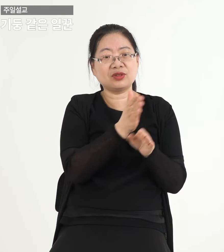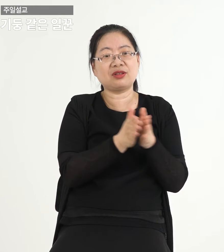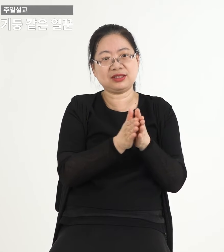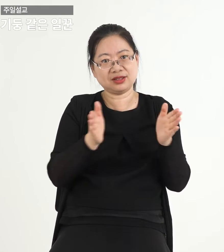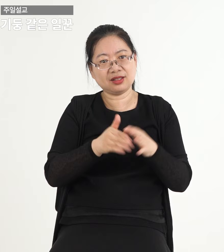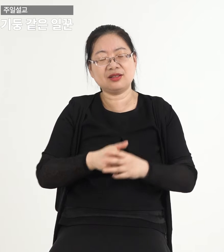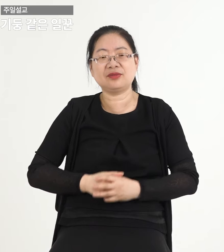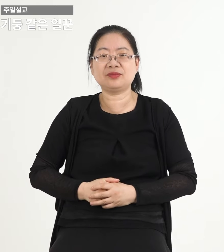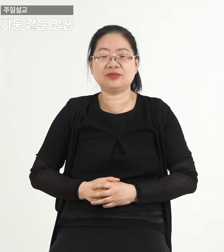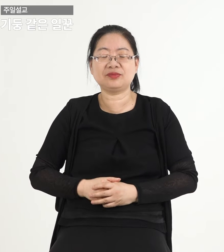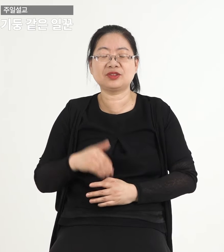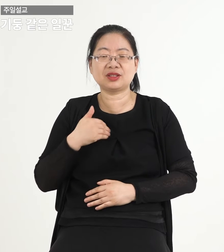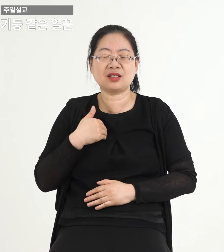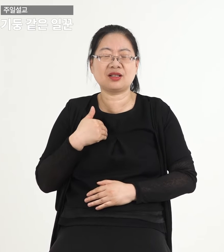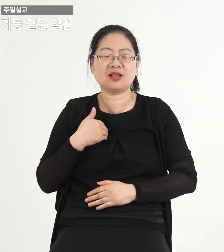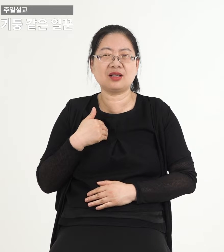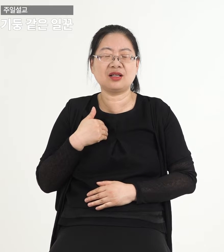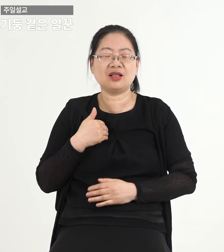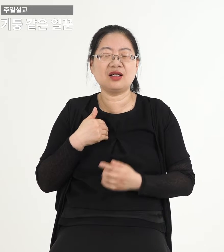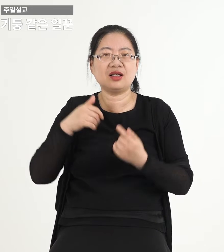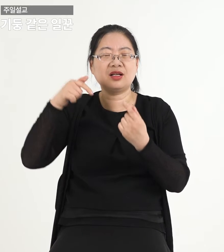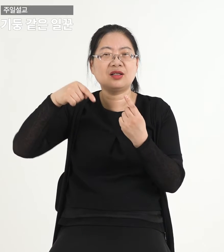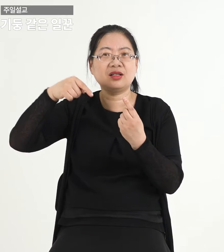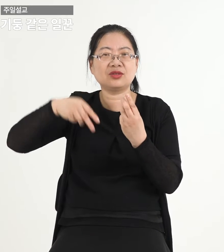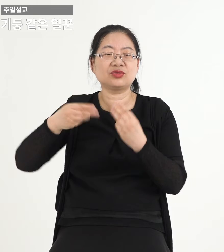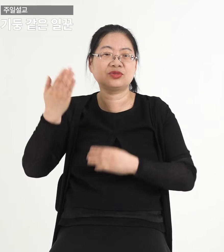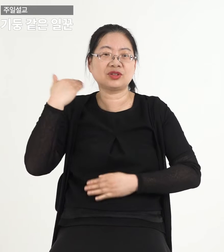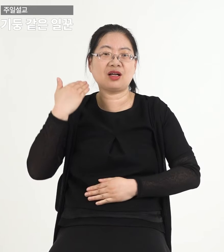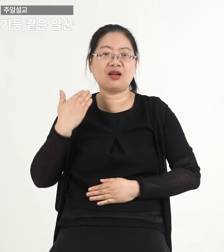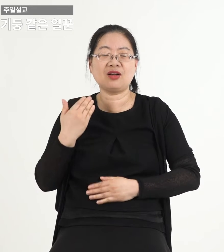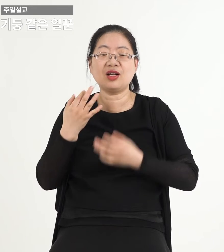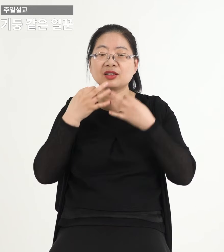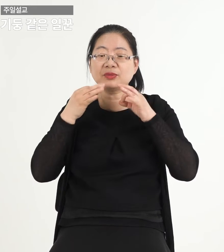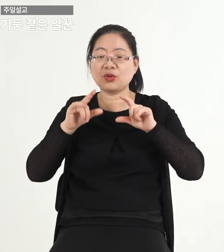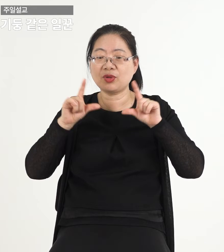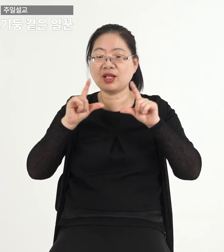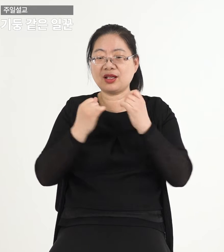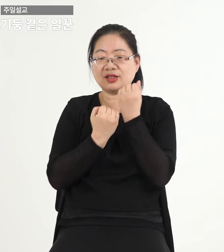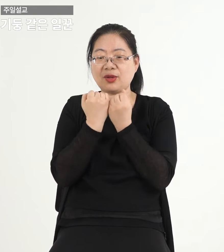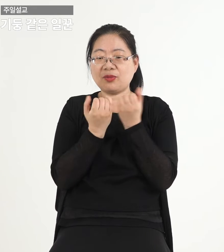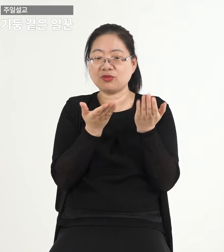제가 몇 주 전 금요일 날 이런 설명을 드렸어요.